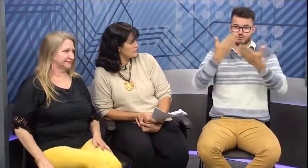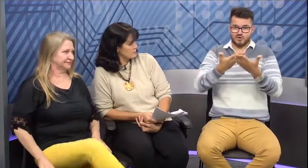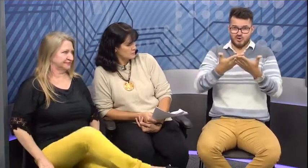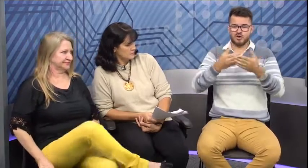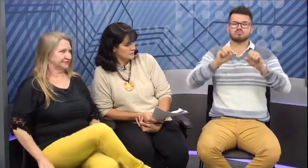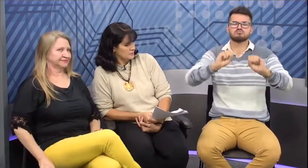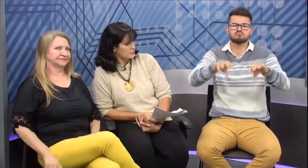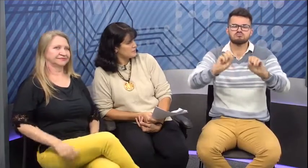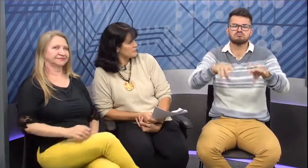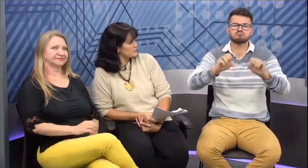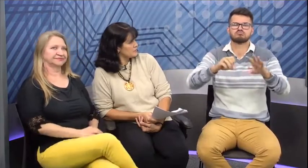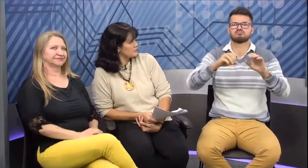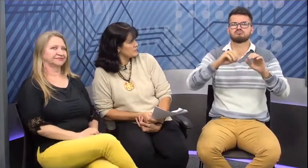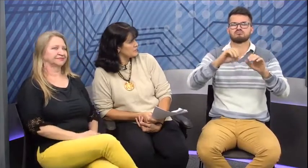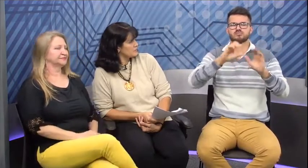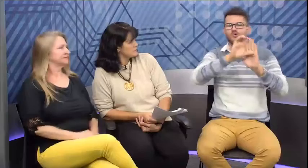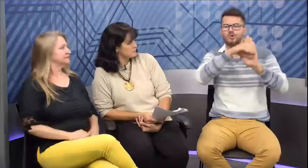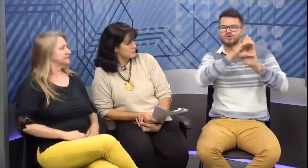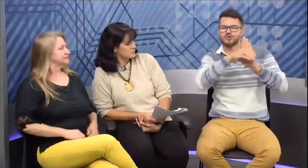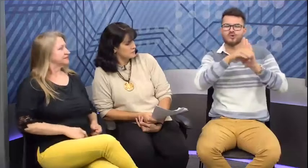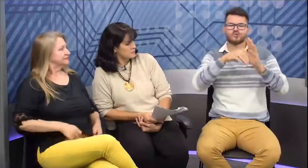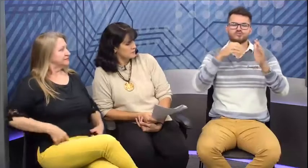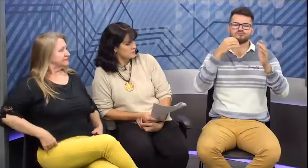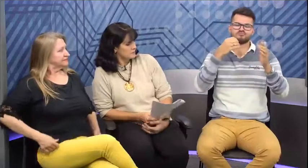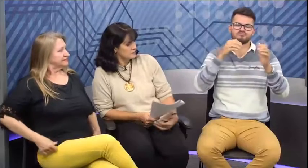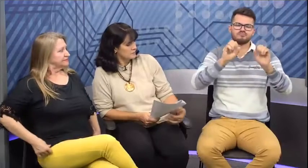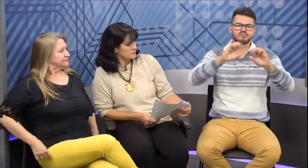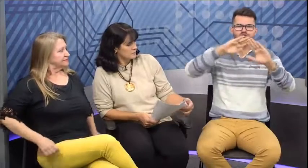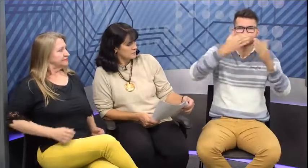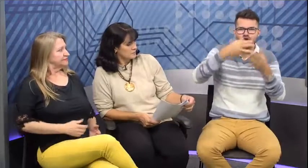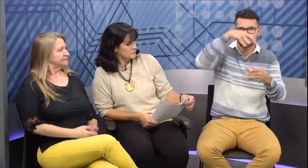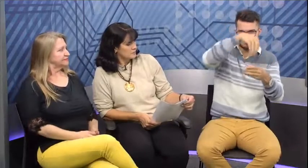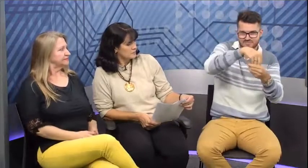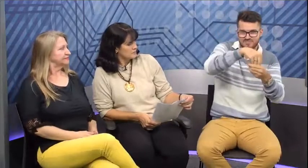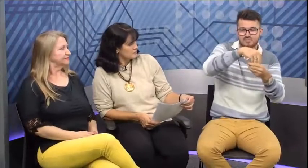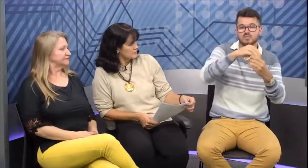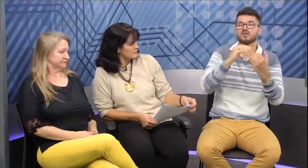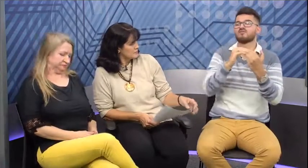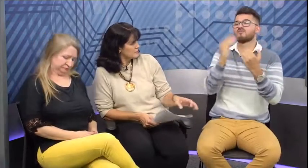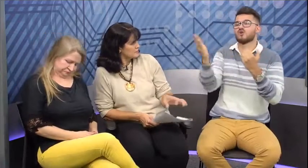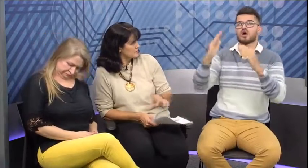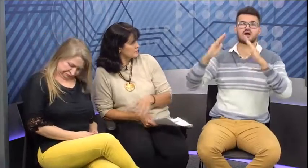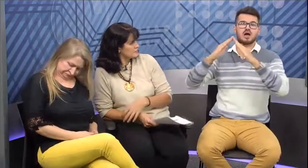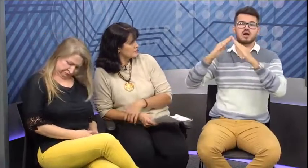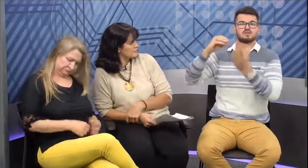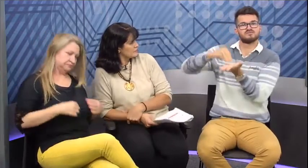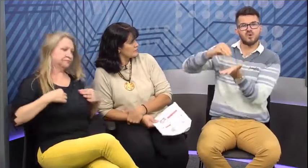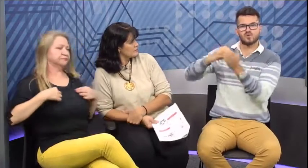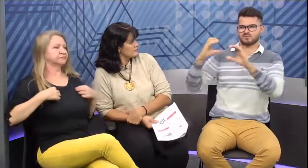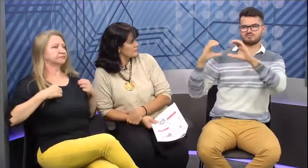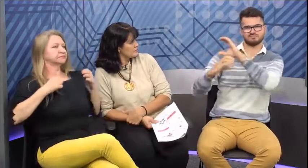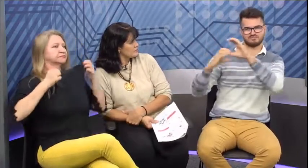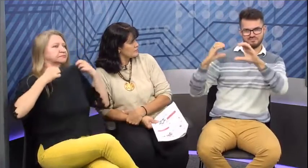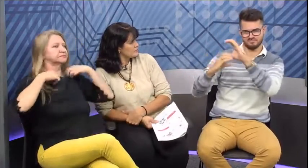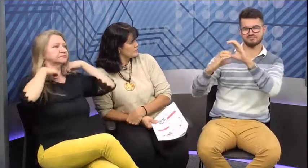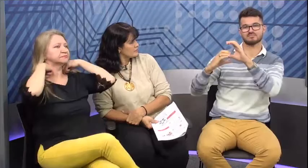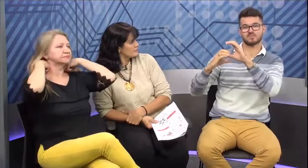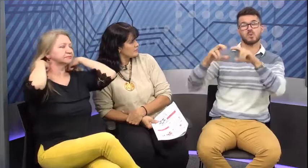né, explicando, né, que seria necessário, porque o ensino, os conceitos, os conteúdos seriam ministrados em Libras, nessa comunicação